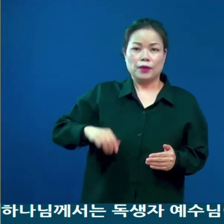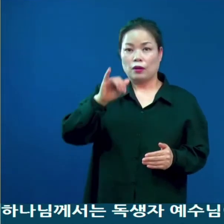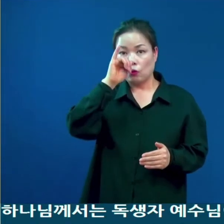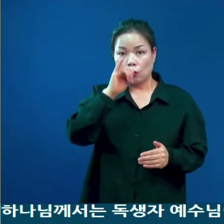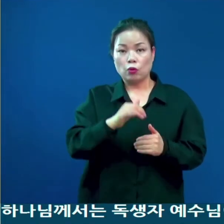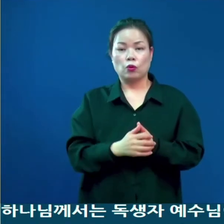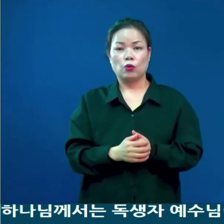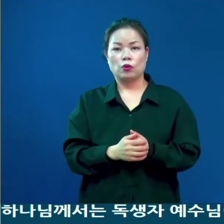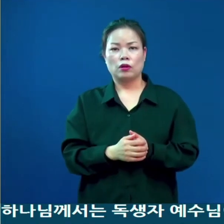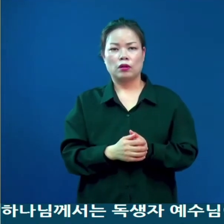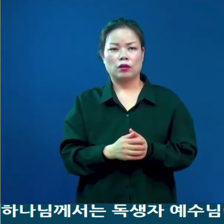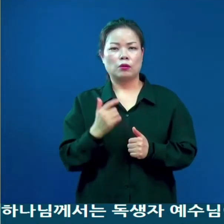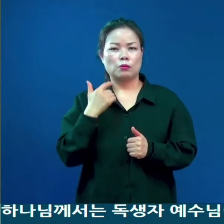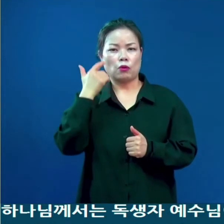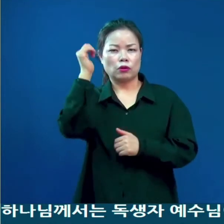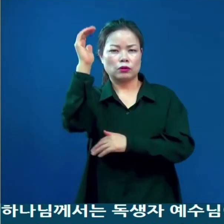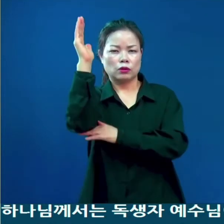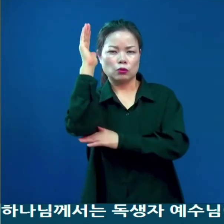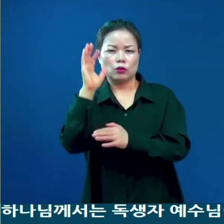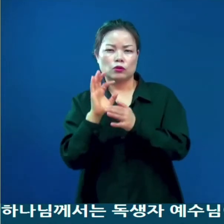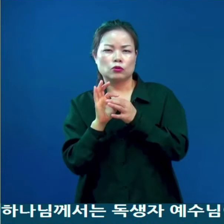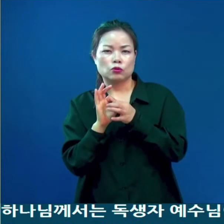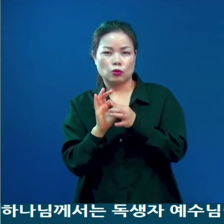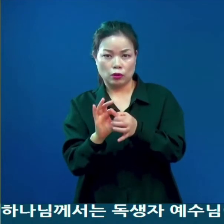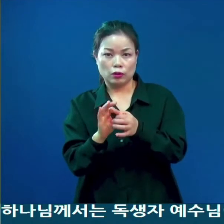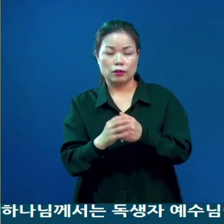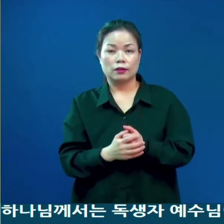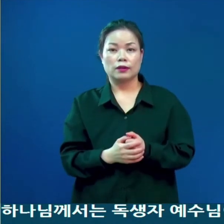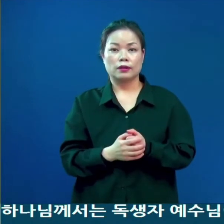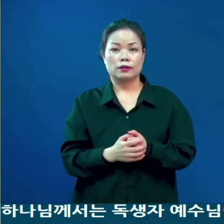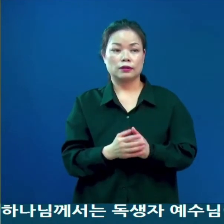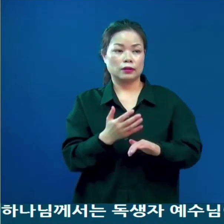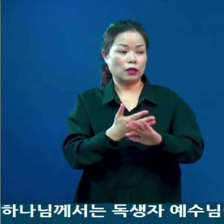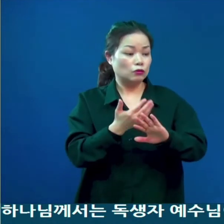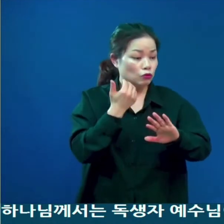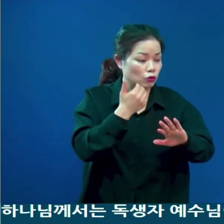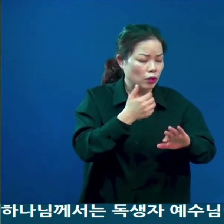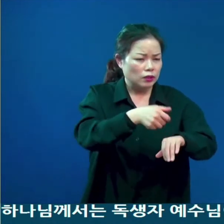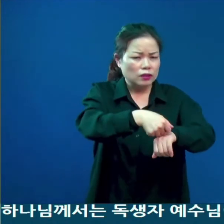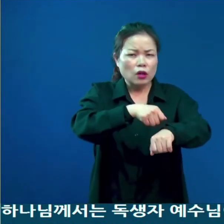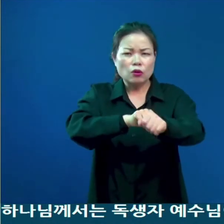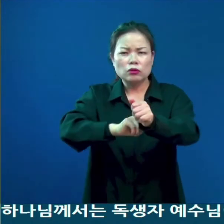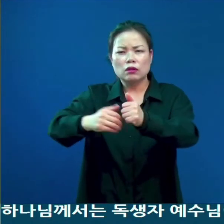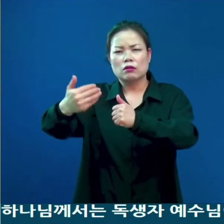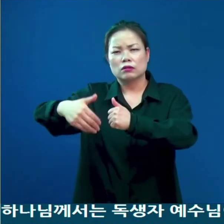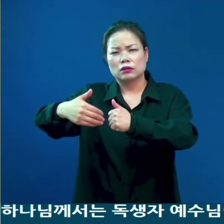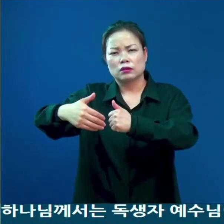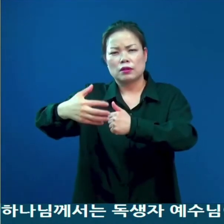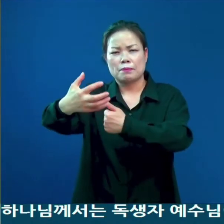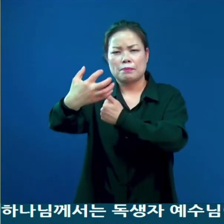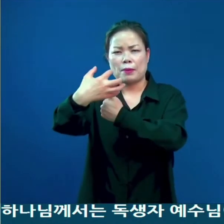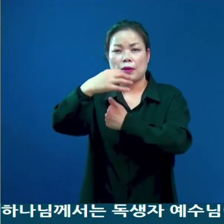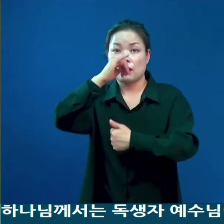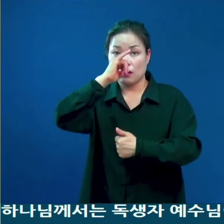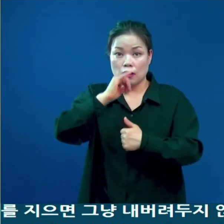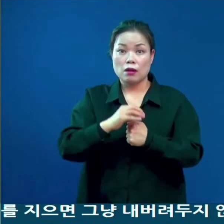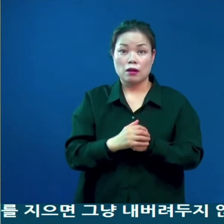있고요, 목회자의 설교를 통한 것일 수도 있고요, 다른 누군가의 적극적인 권면이나 책망일 수도 있습니다.